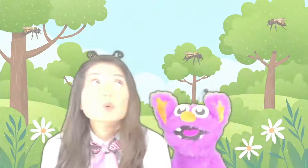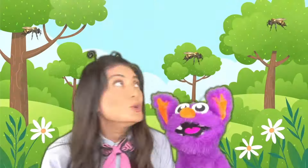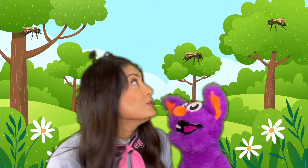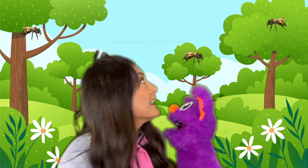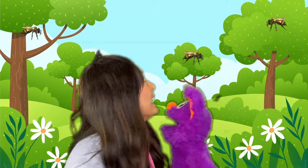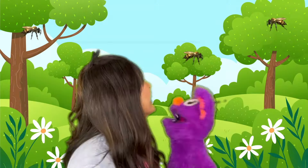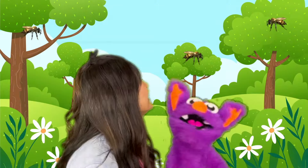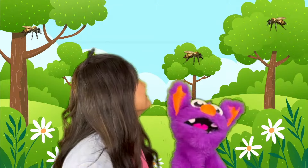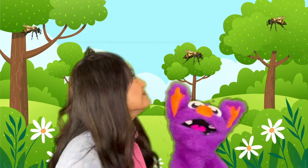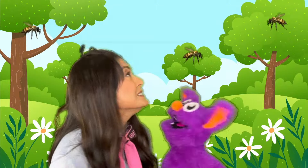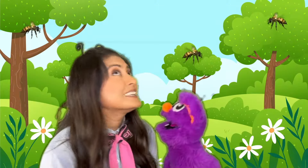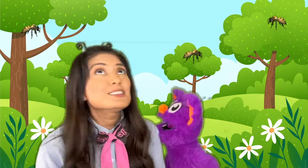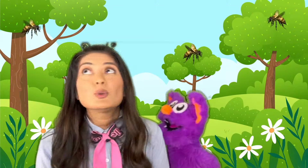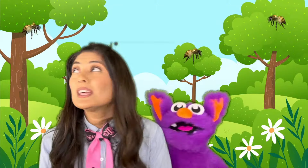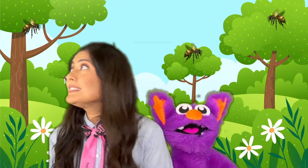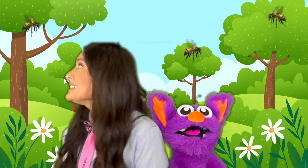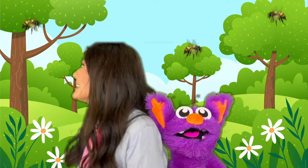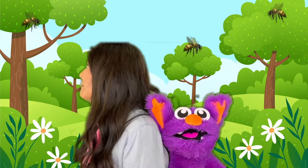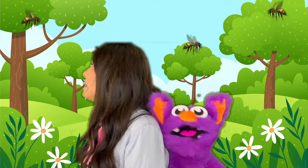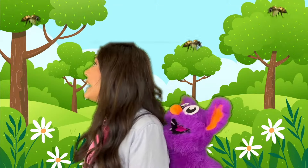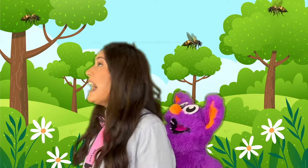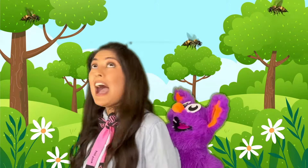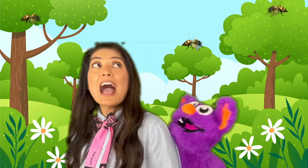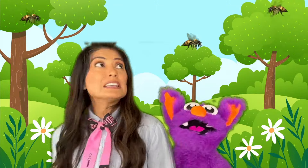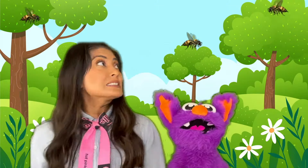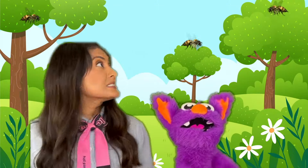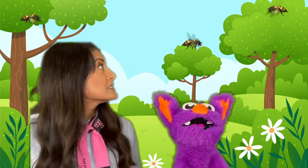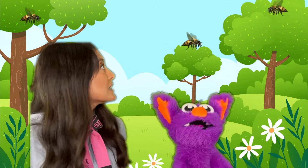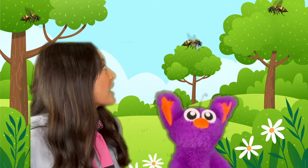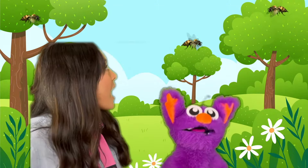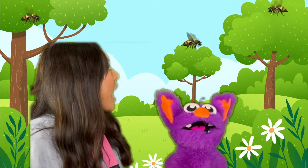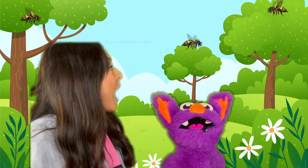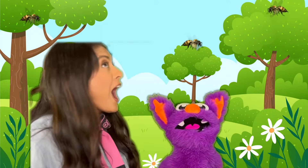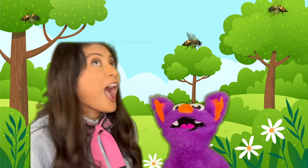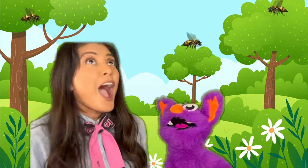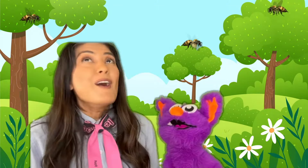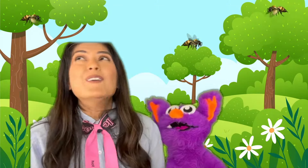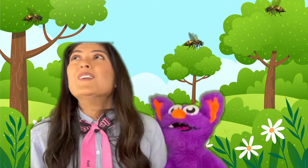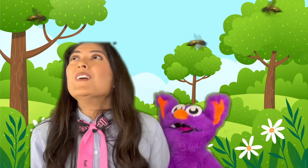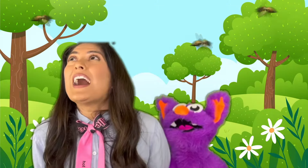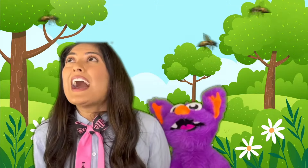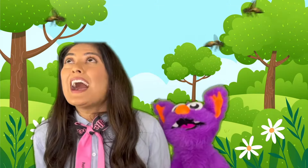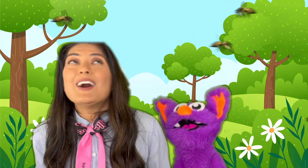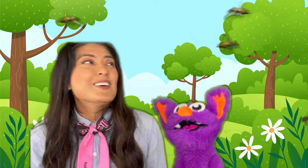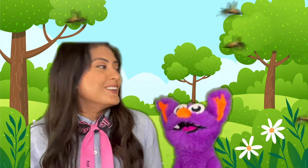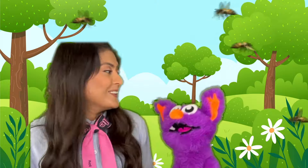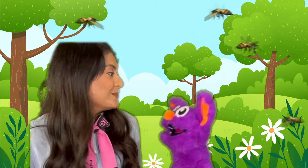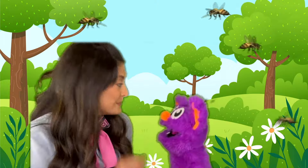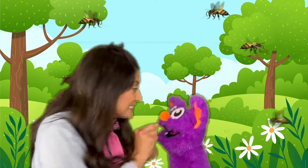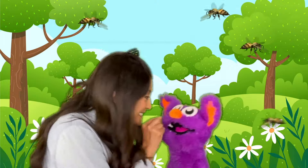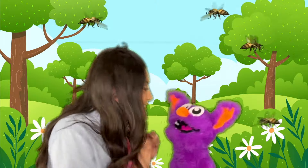¡Uva! ¡Mira todas las abejas! ¡Wow! ¡Wow!